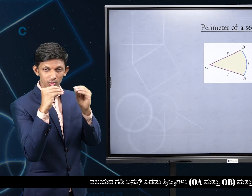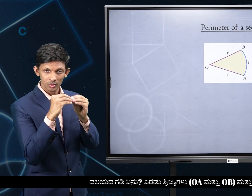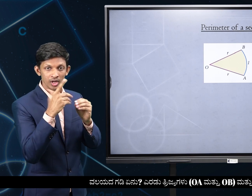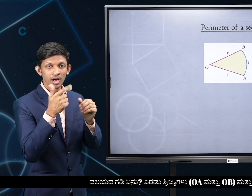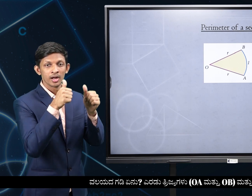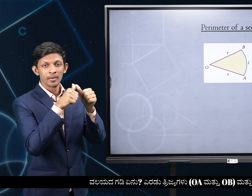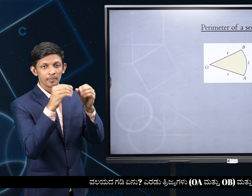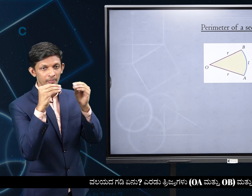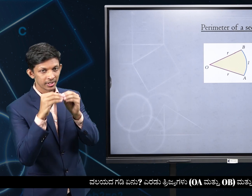AB.